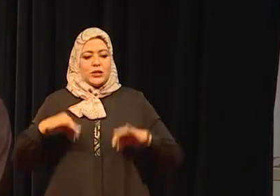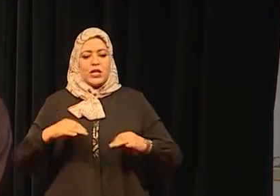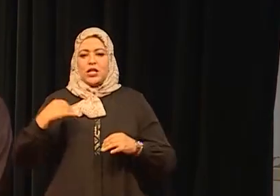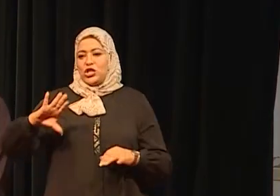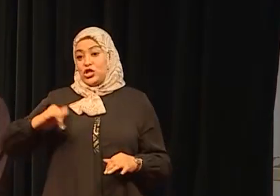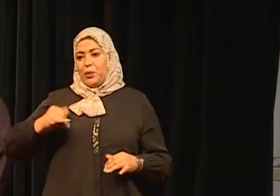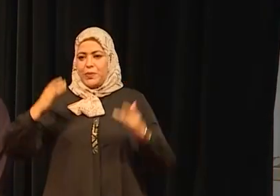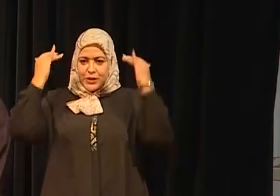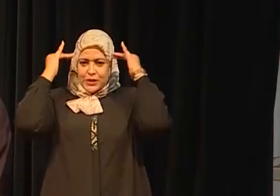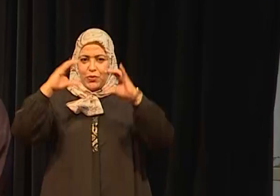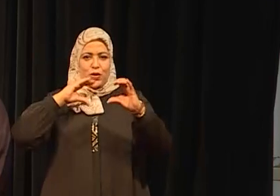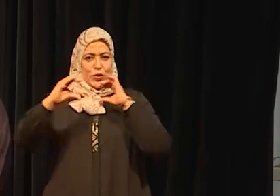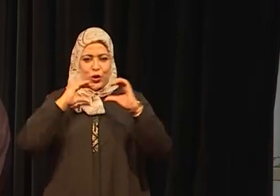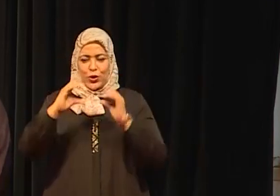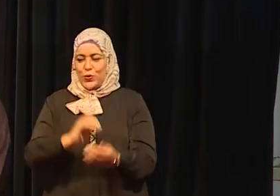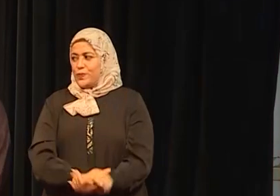الشباب والثقافة والتواصل،